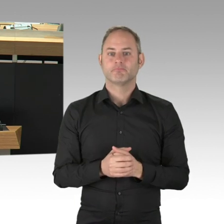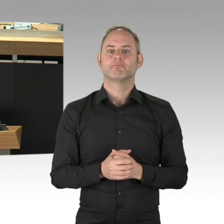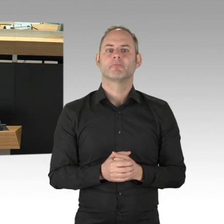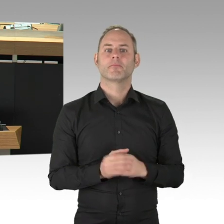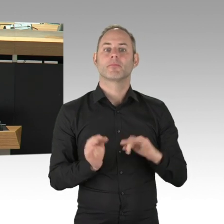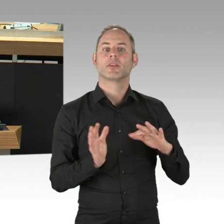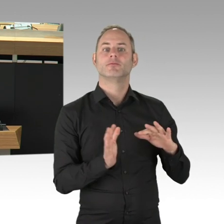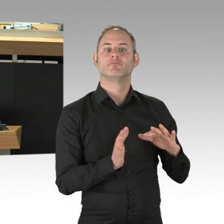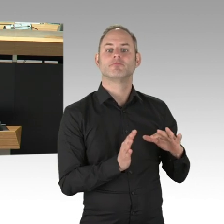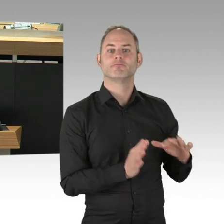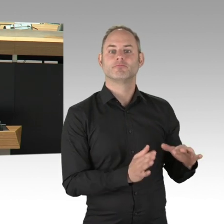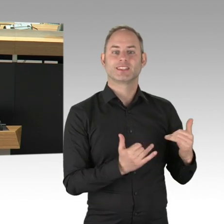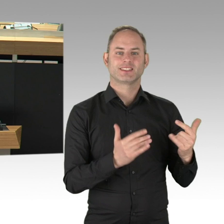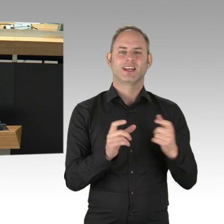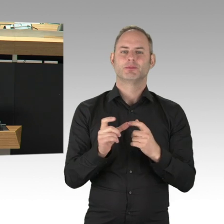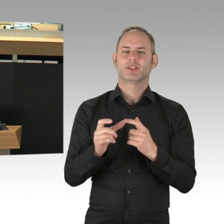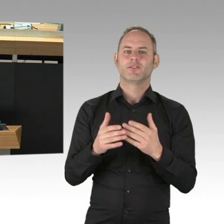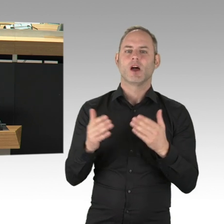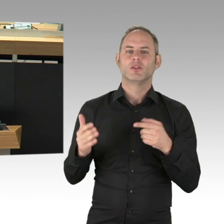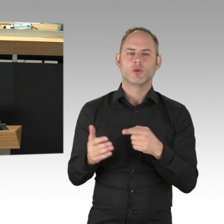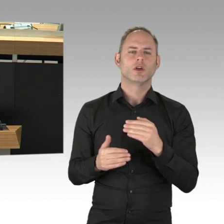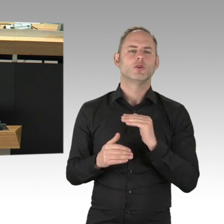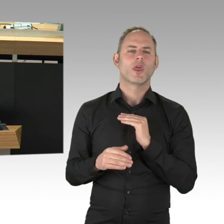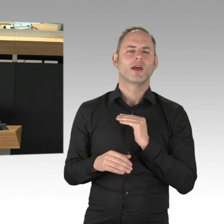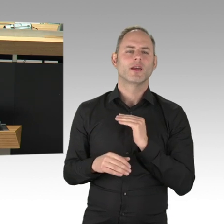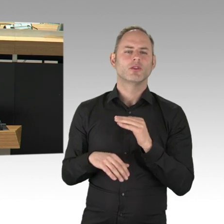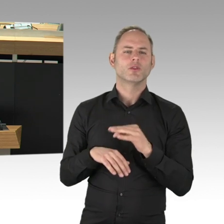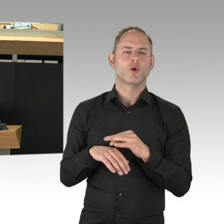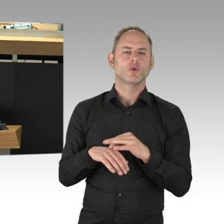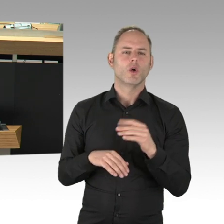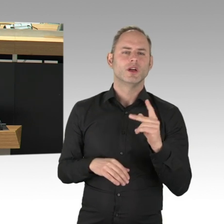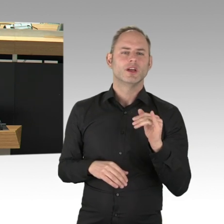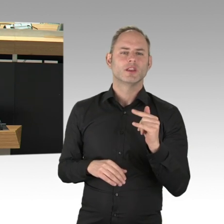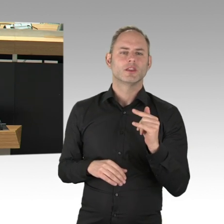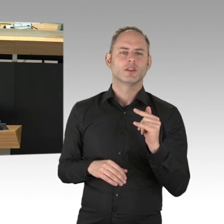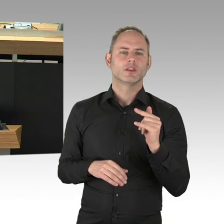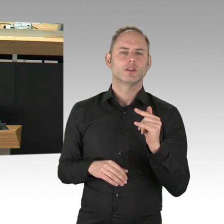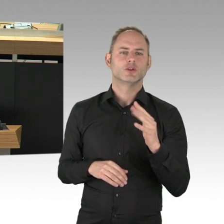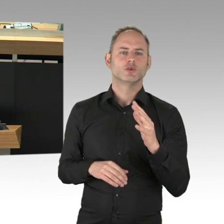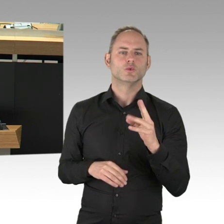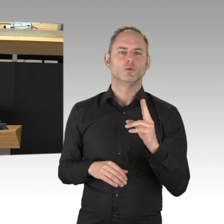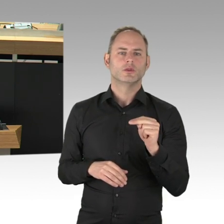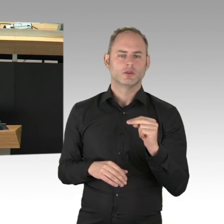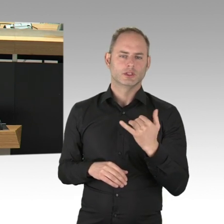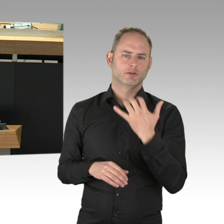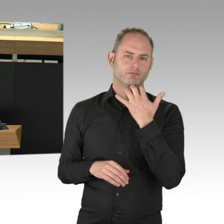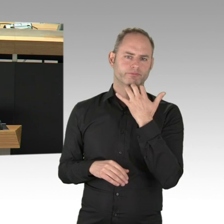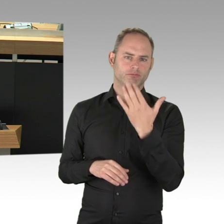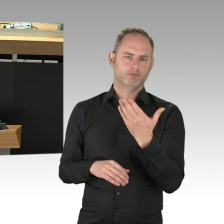aktuellen Zahlen, die die Recherche- und Informationsstelle Antisemitismus, kurz RIAS, für das erste Halbjahr 2018 vorgelegt